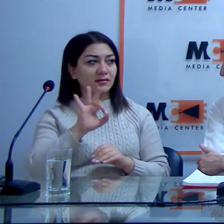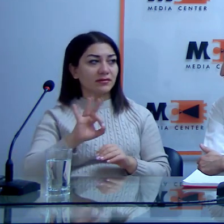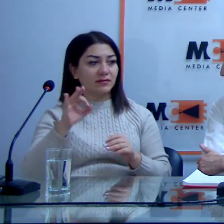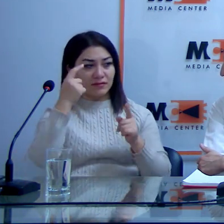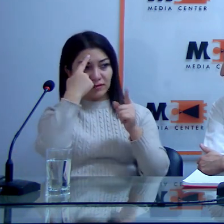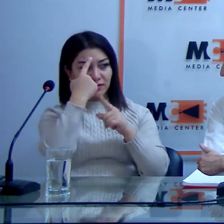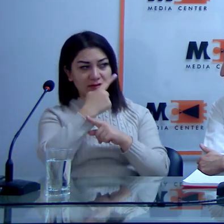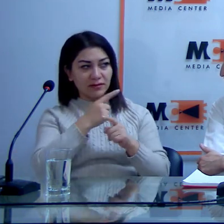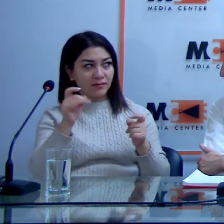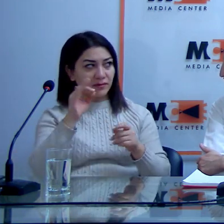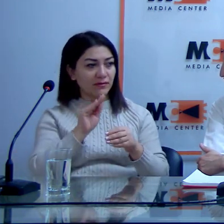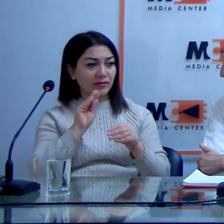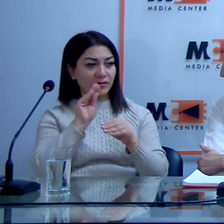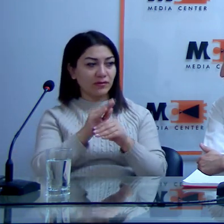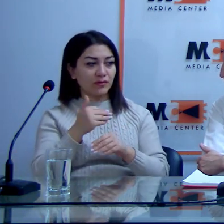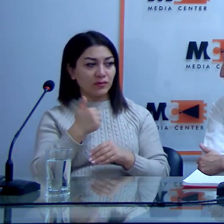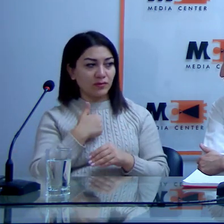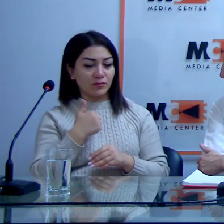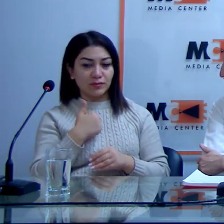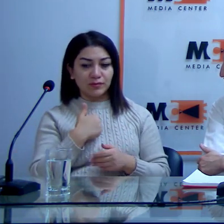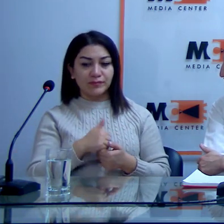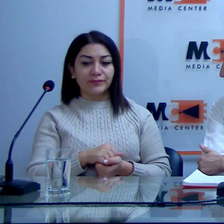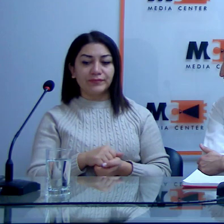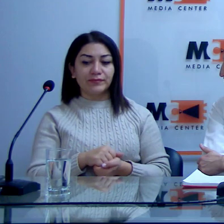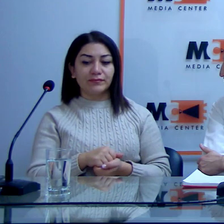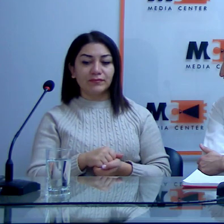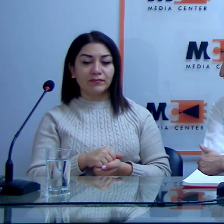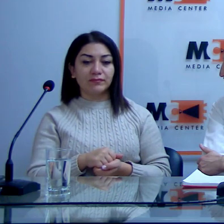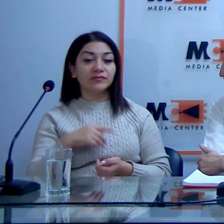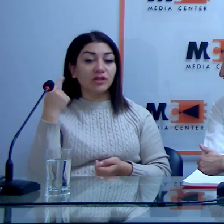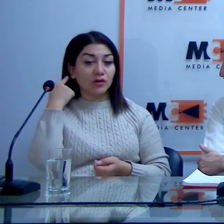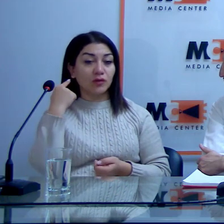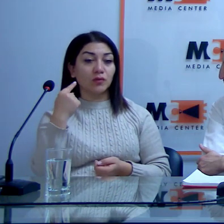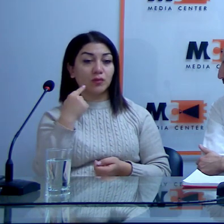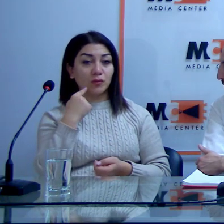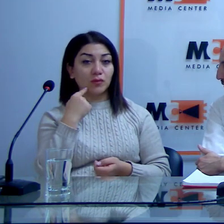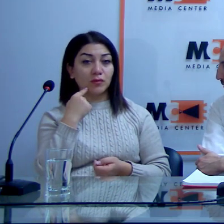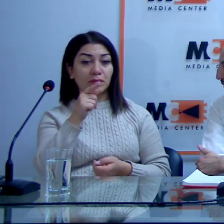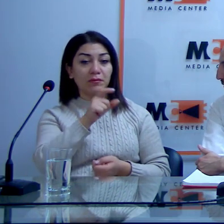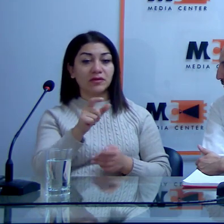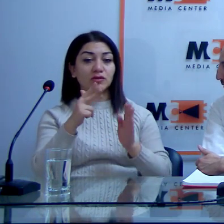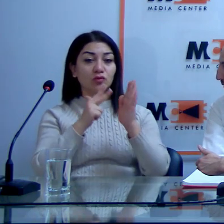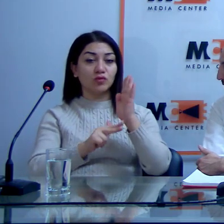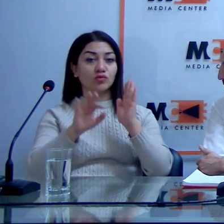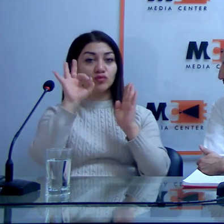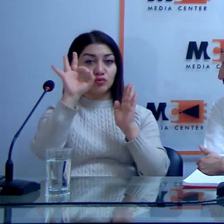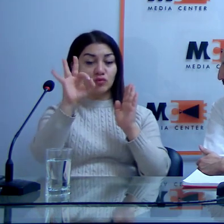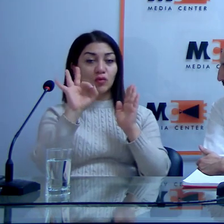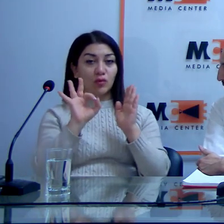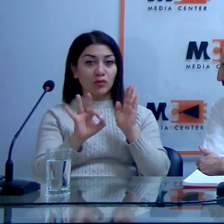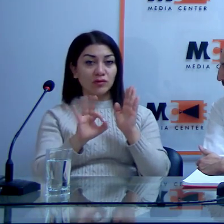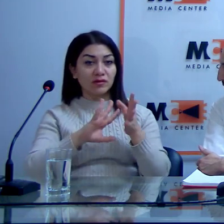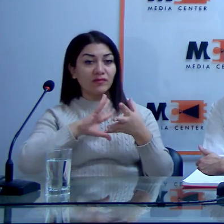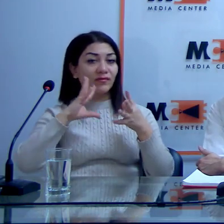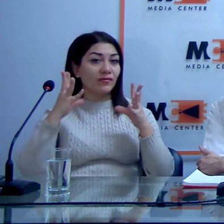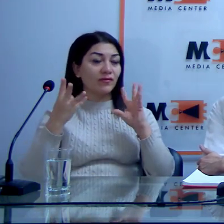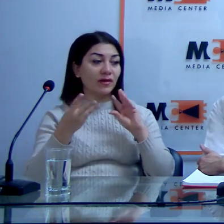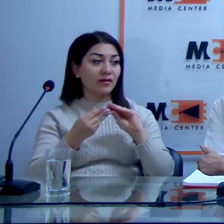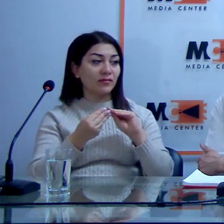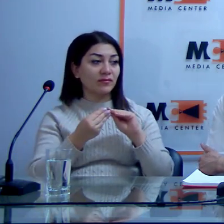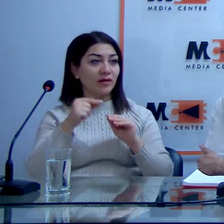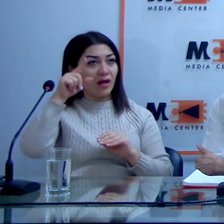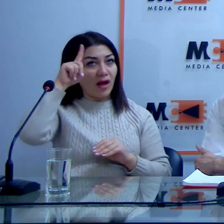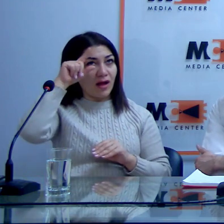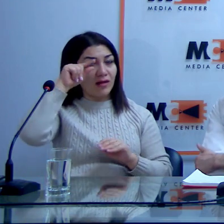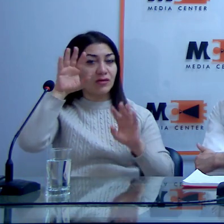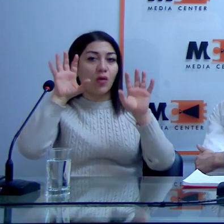Պատության մասին եւ այստեղ էլ օրինակ խուլ անձանց 80%-ը ընդհանրապես չի լսել ՀՀ